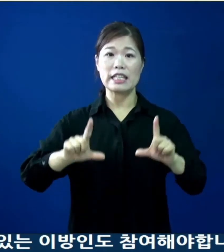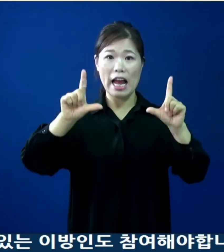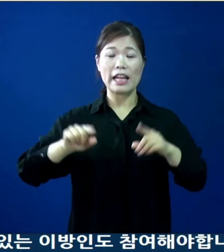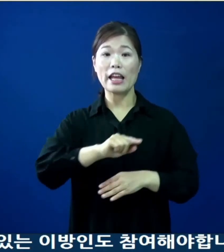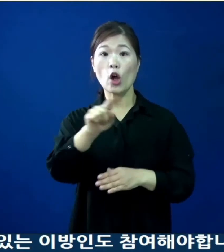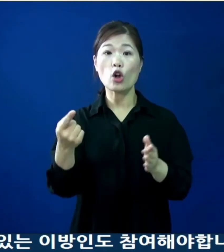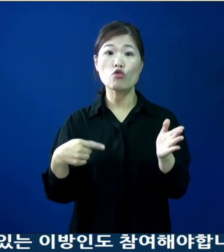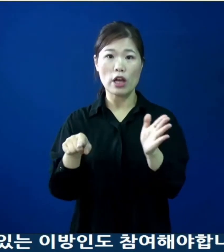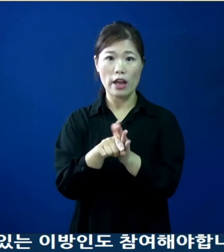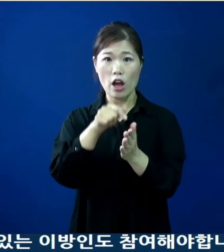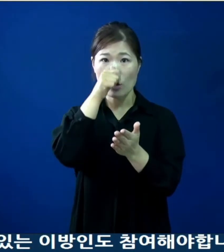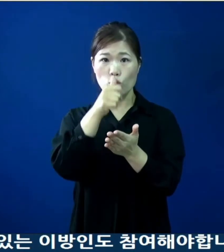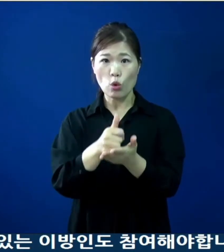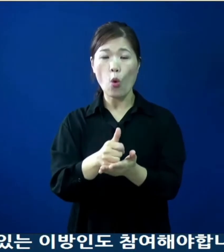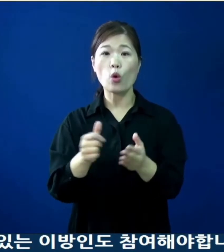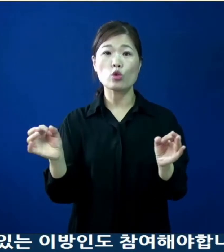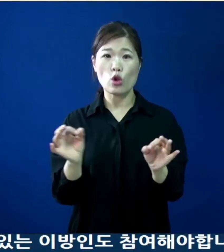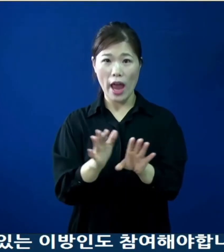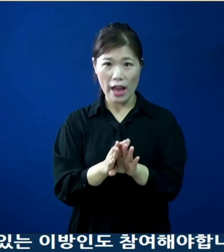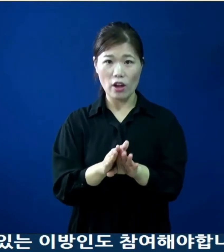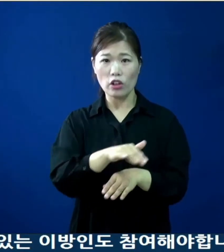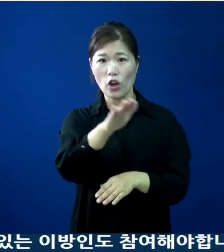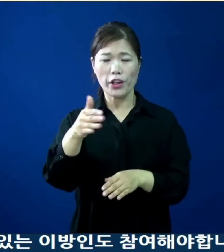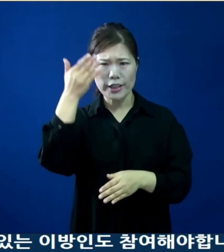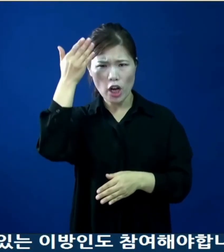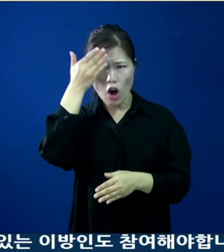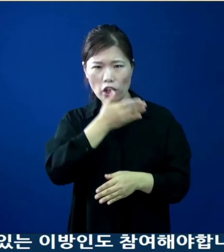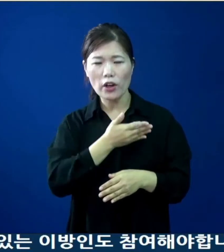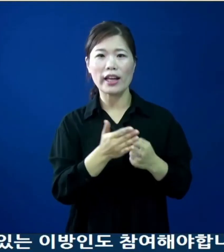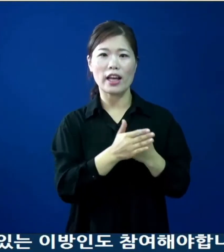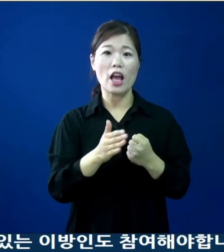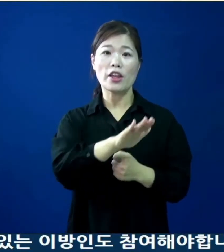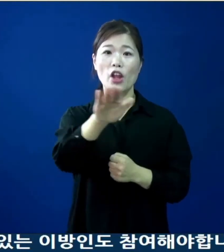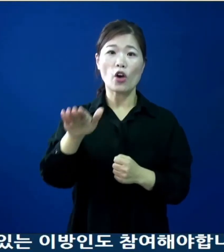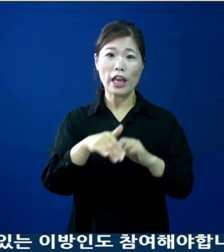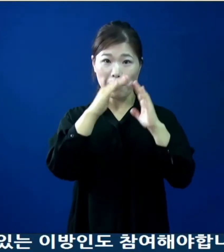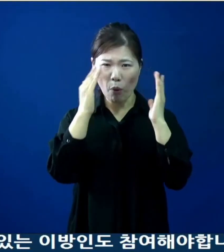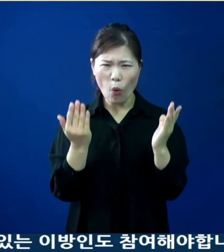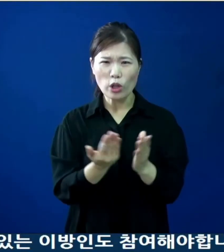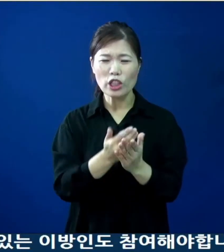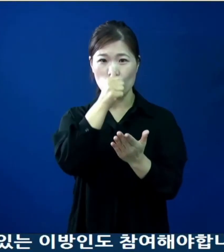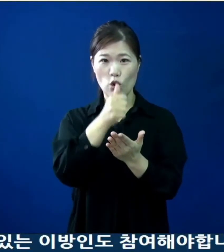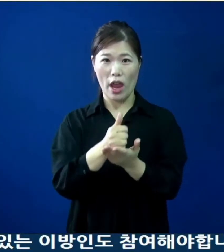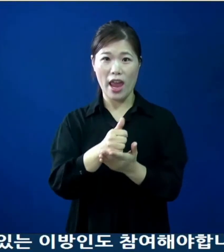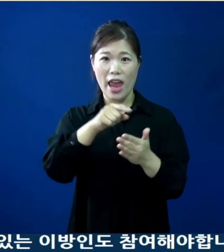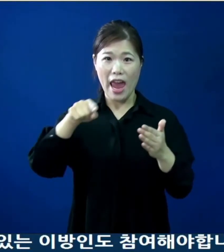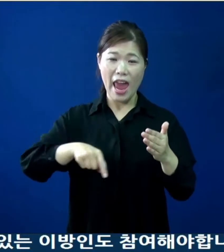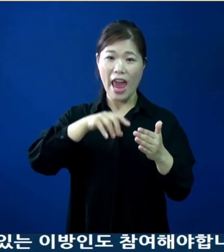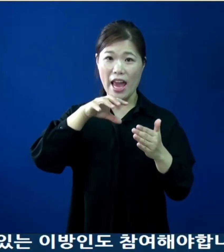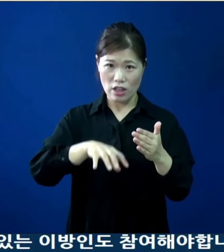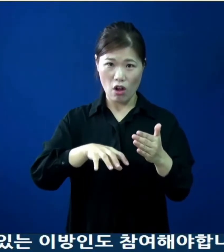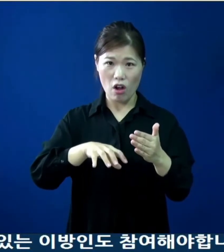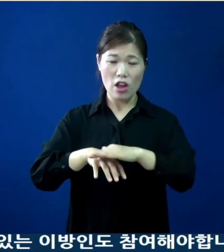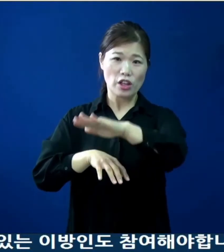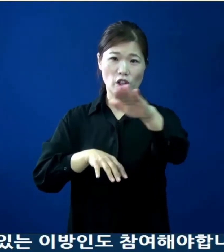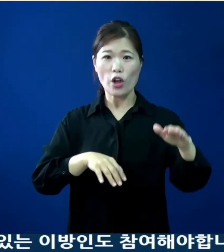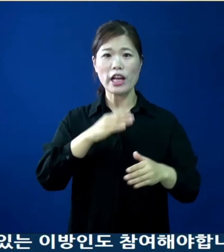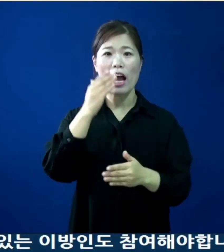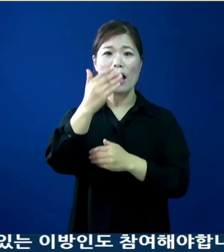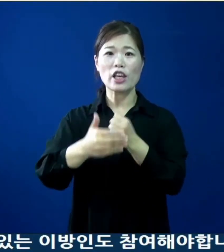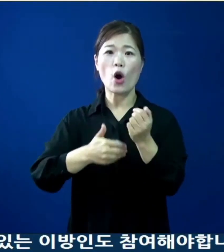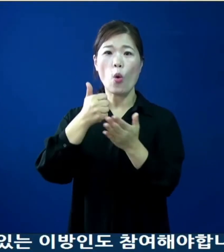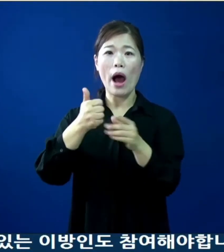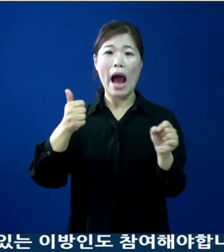위하여 속죄하여 너희를 정결하게 하리니 너희의 모든 죄에서 너희가 여호와